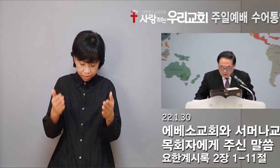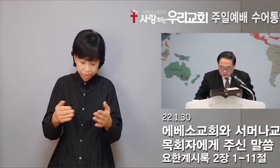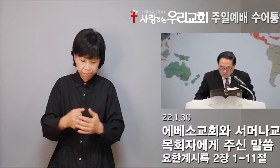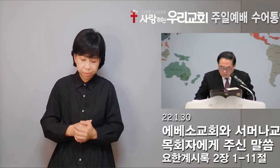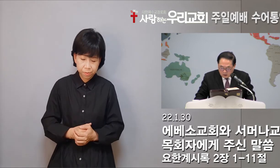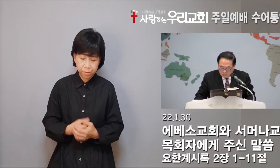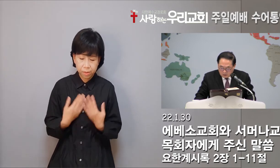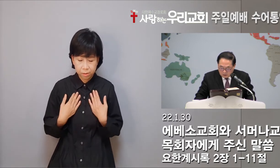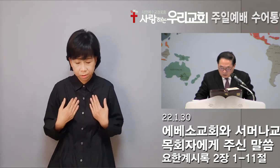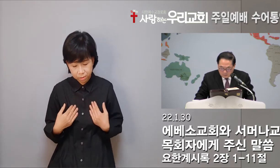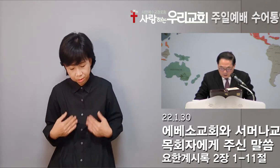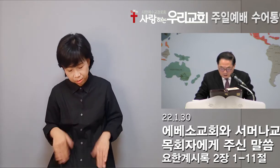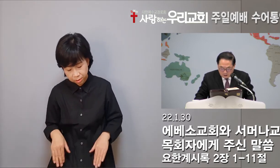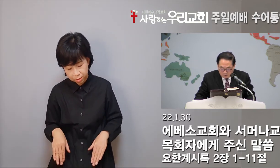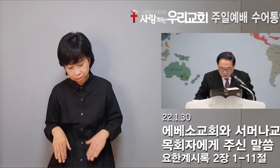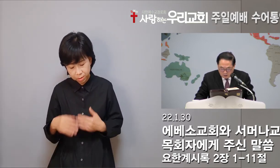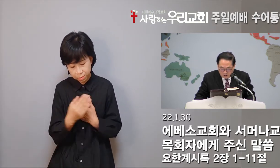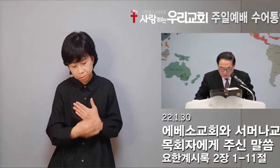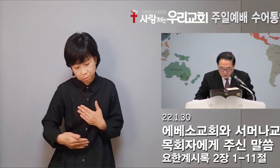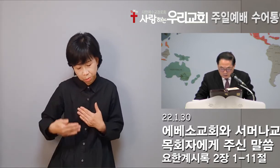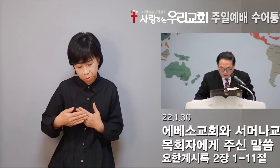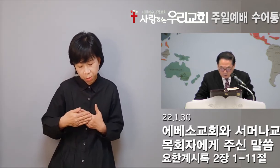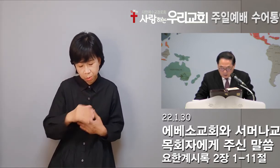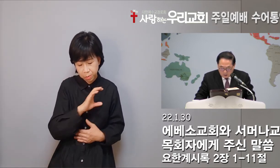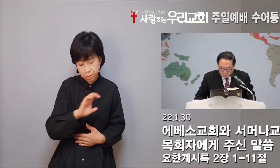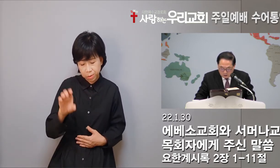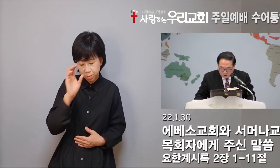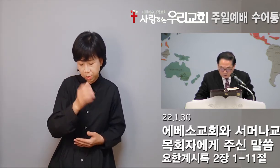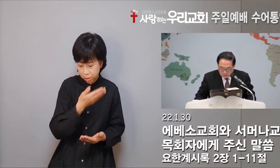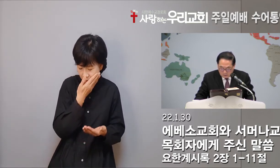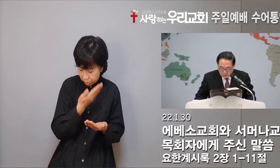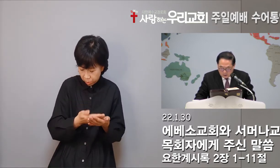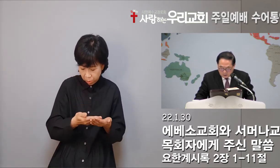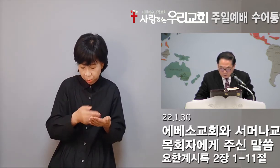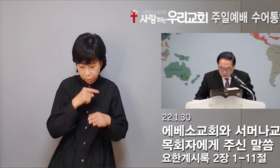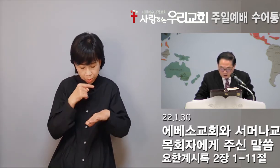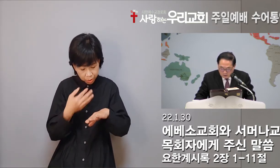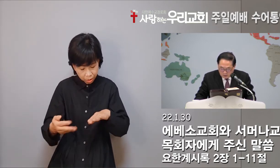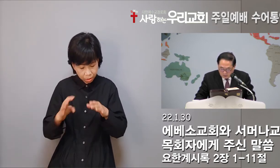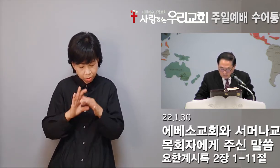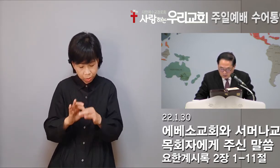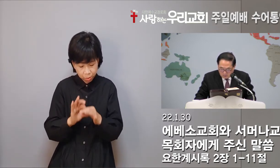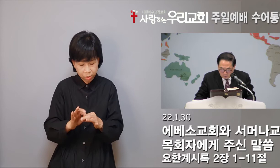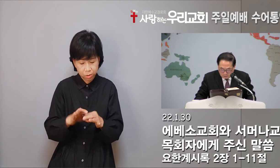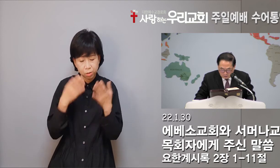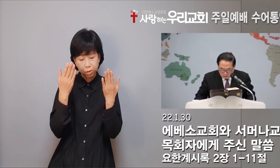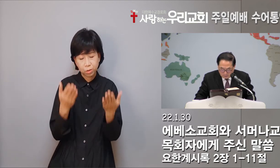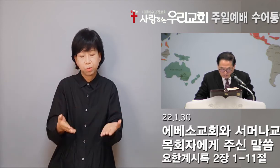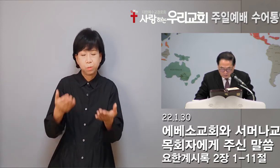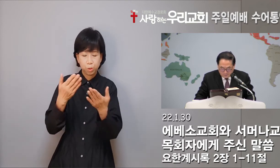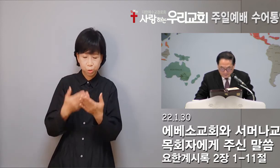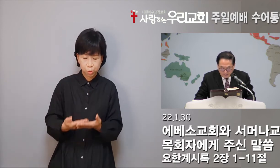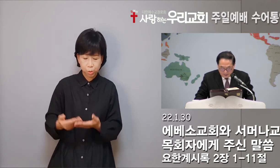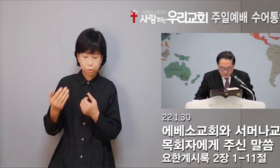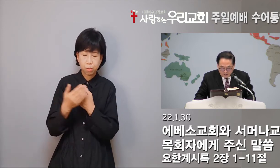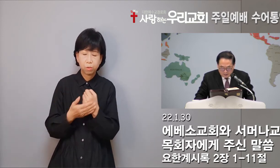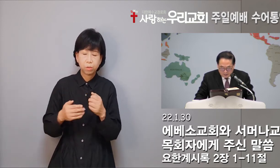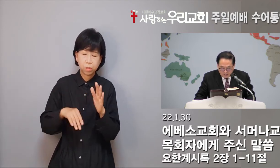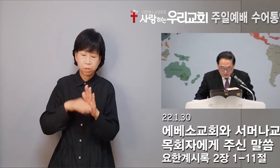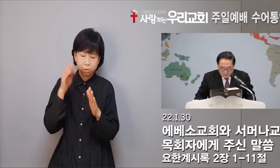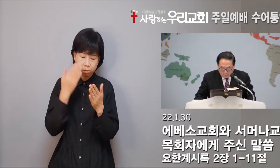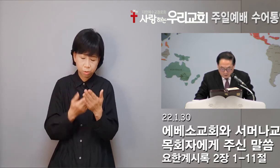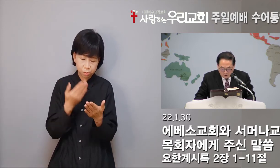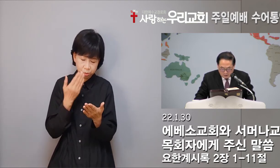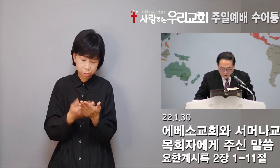우리 지친 영혼과 육신을 십자가의 보혈의 은혜로 쉬게 하시고 성령의 은총으로 채워 주시옵소서.